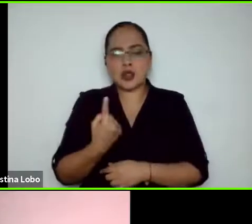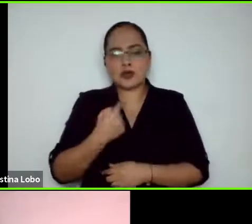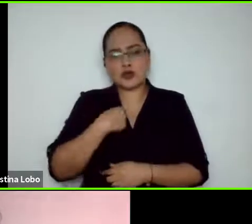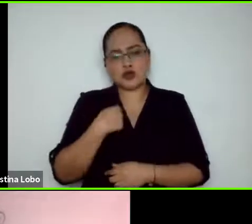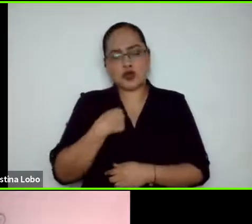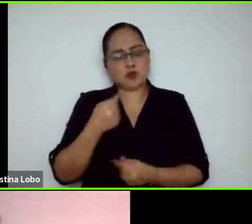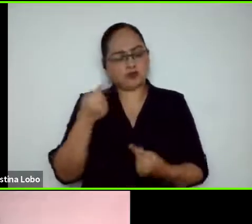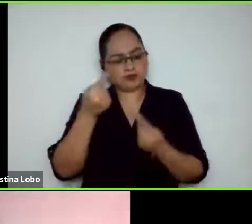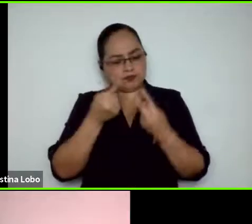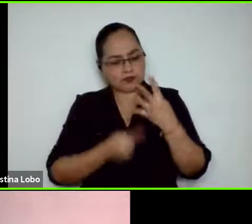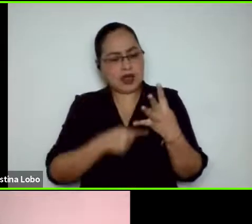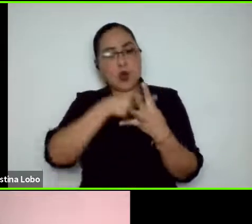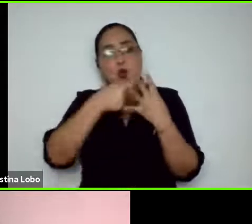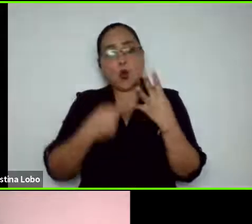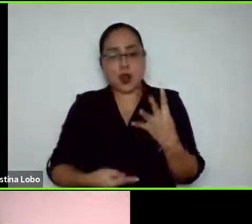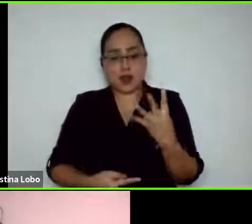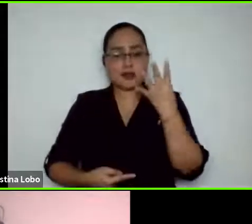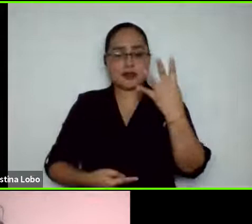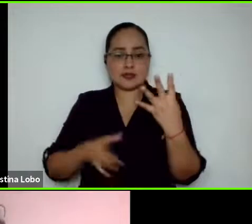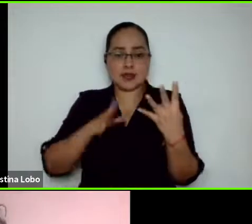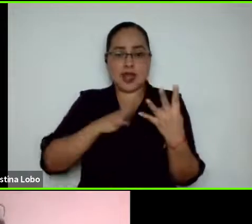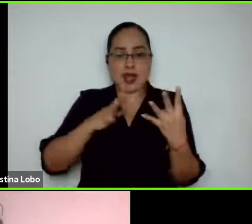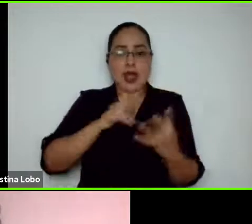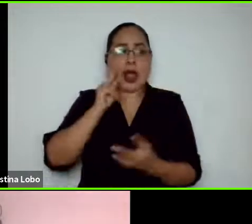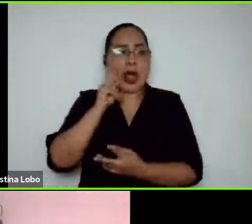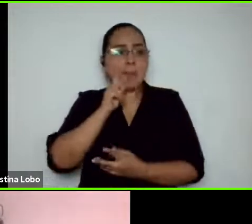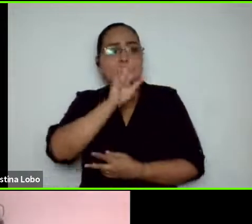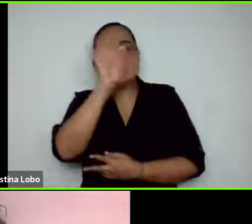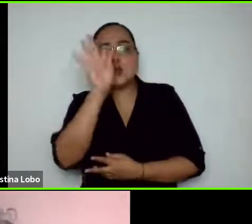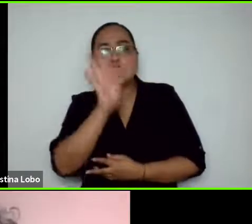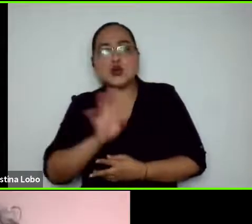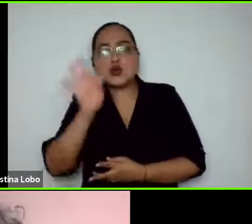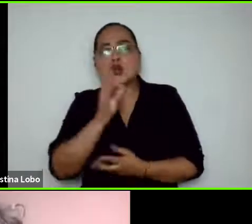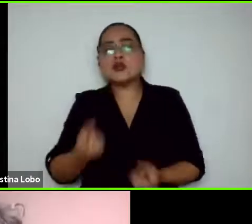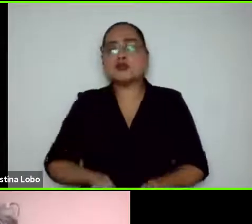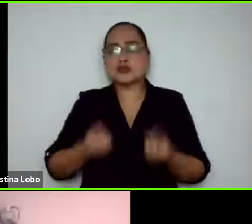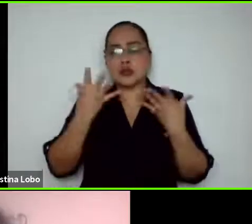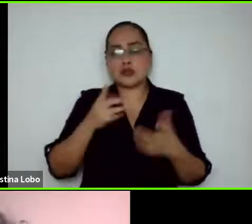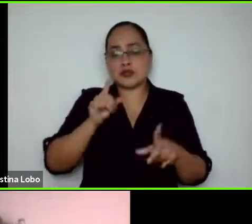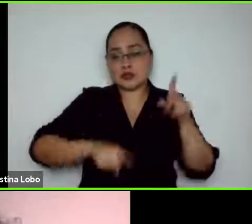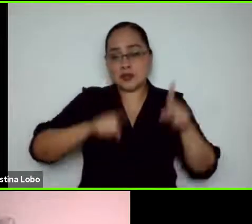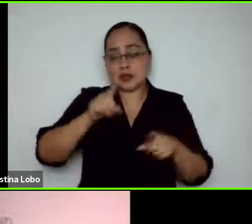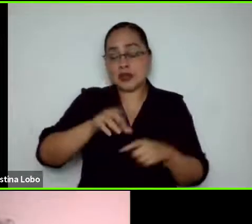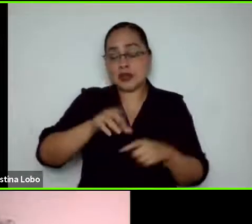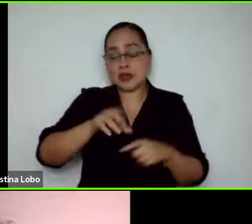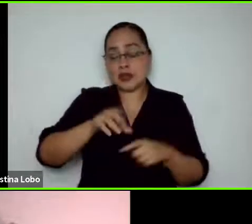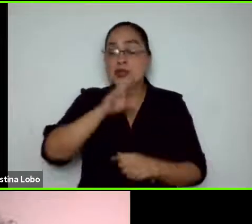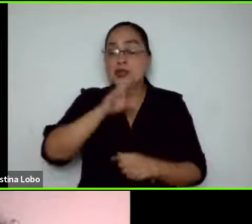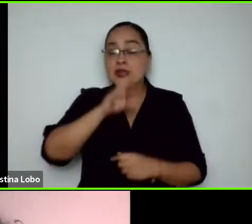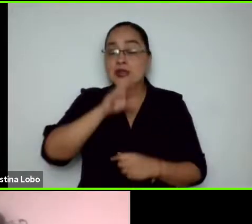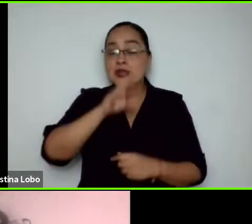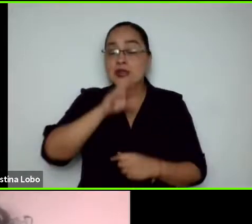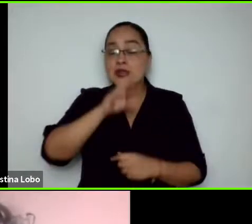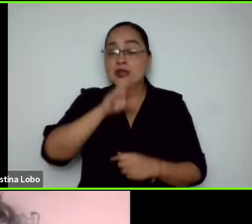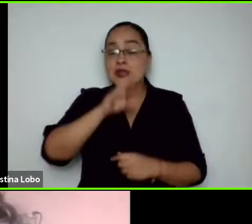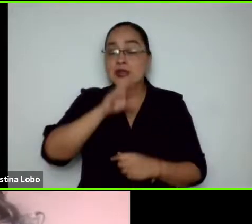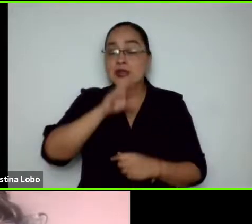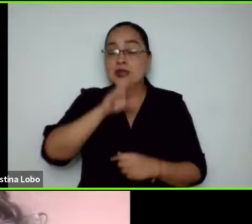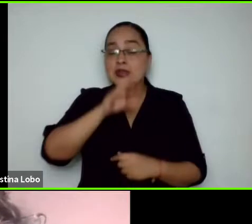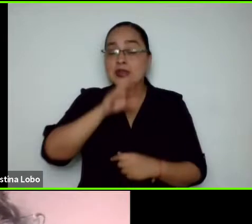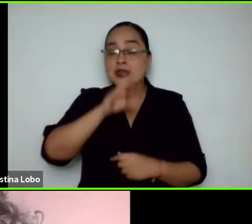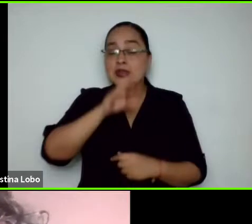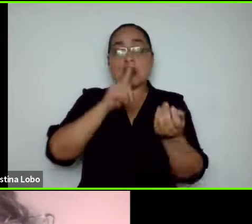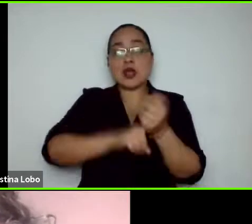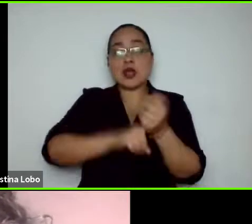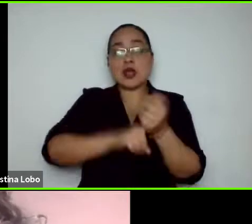tiene 4 pasos y dependiendo de las respuestas a esos pasos, es si la norma general es